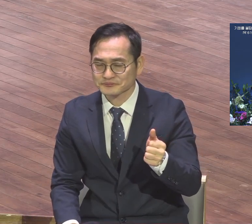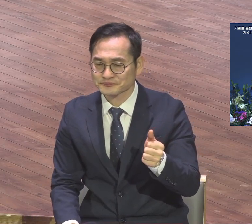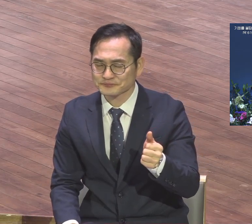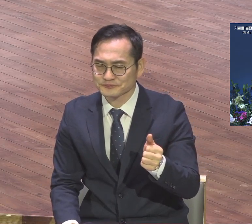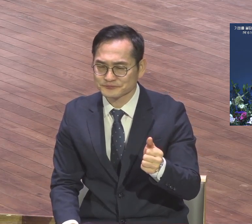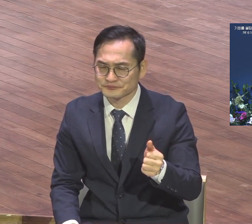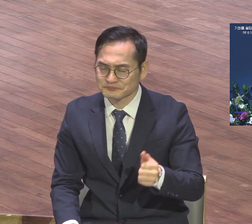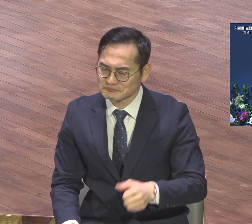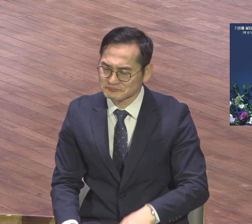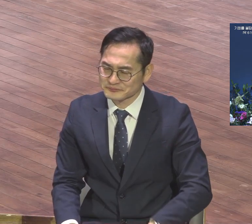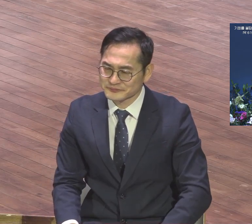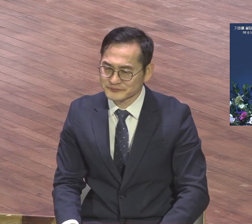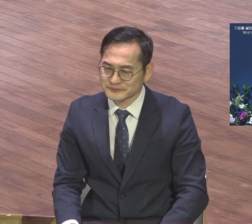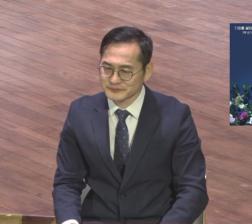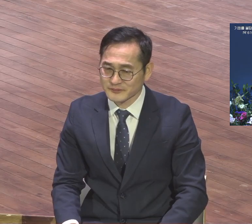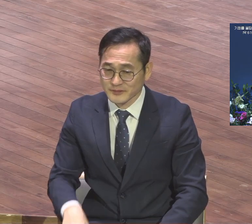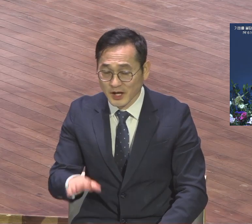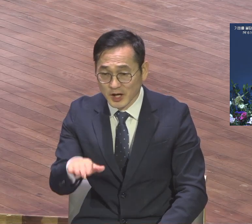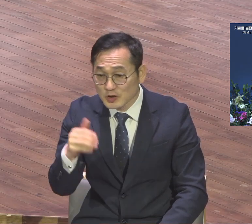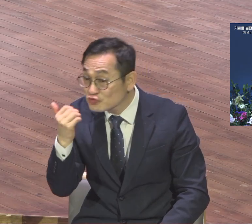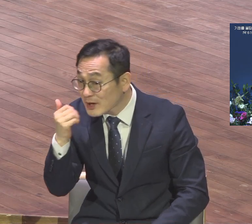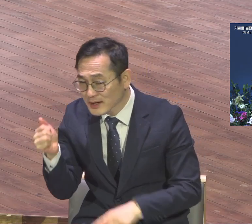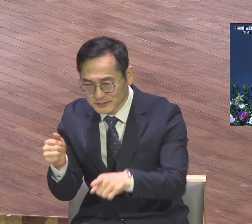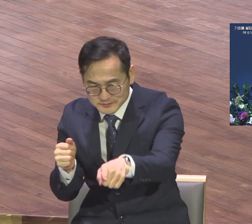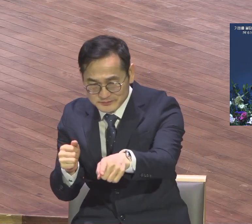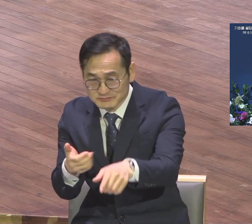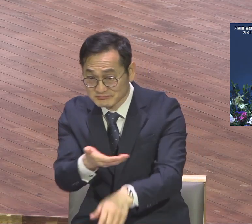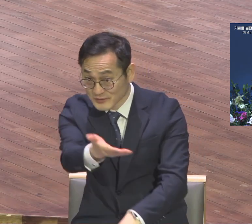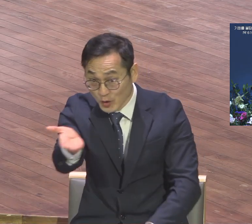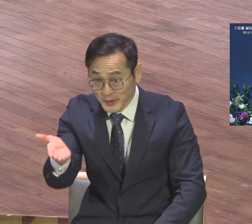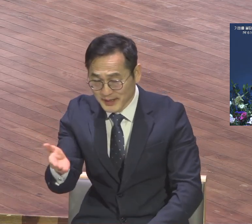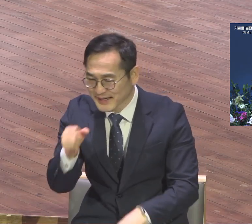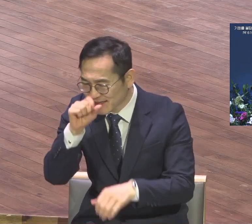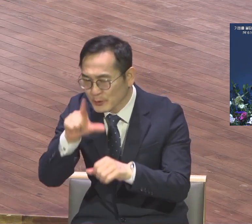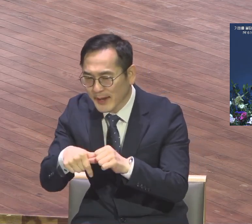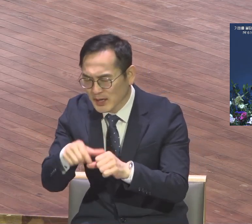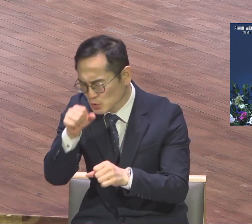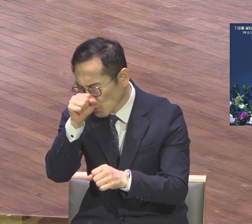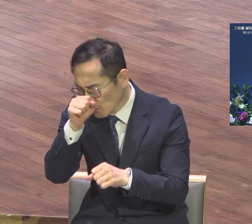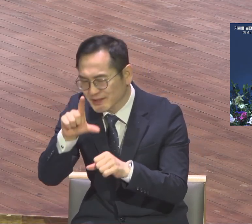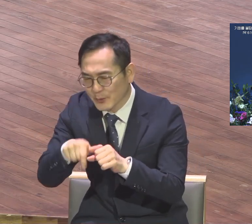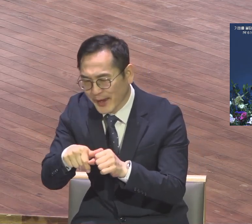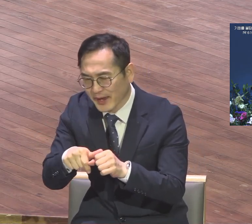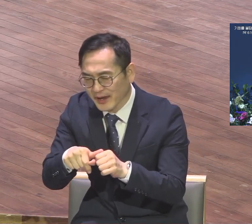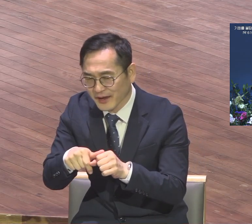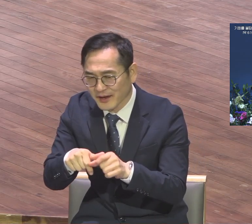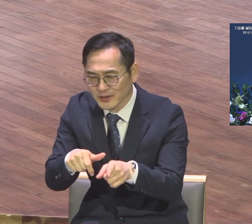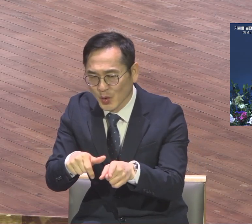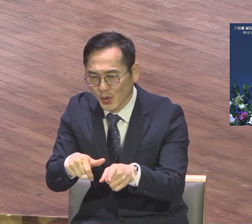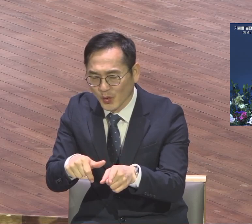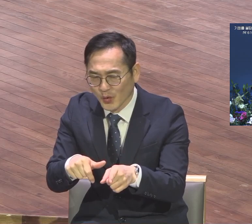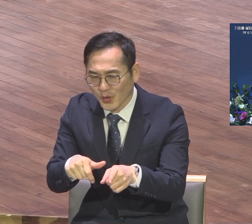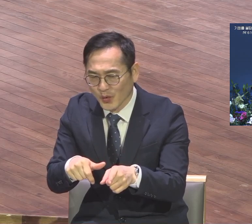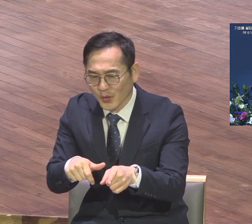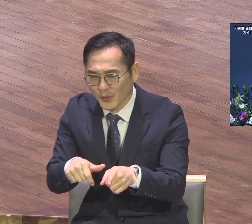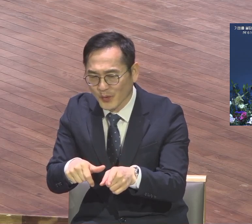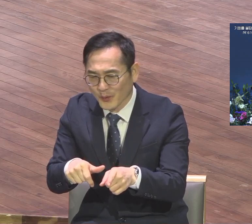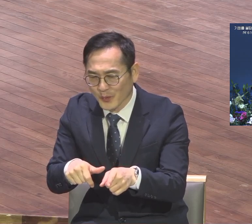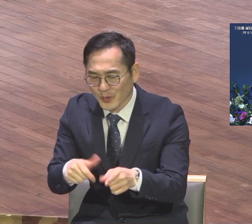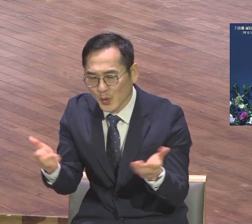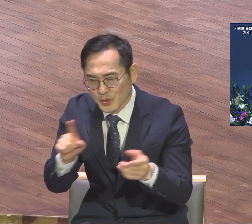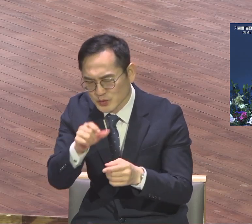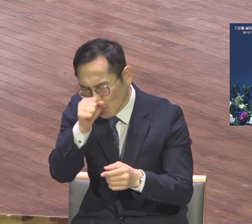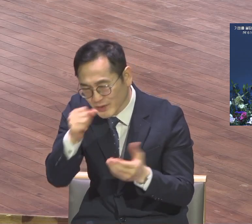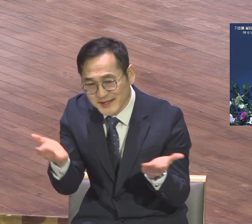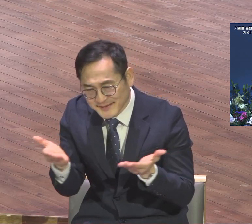누군가가 당신에게 놀라운 기회를 제시했다면 이 일을